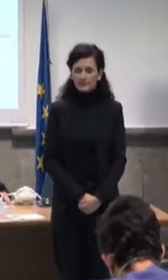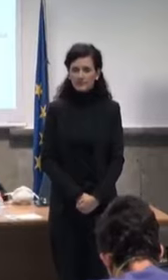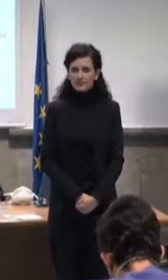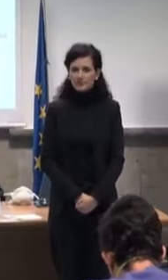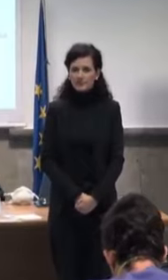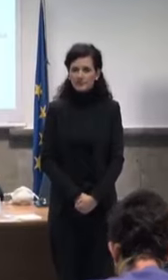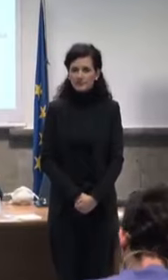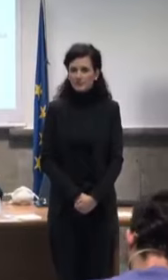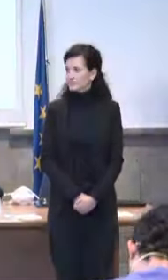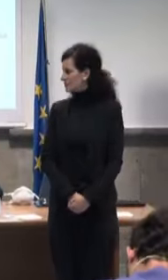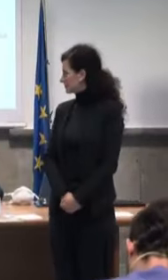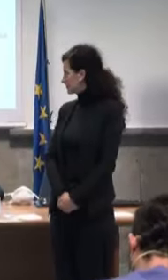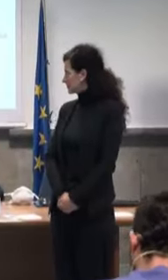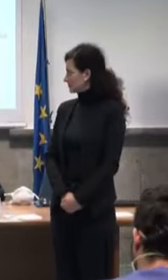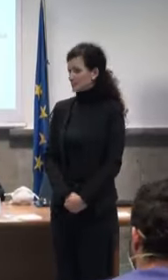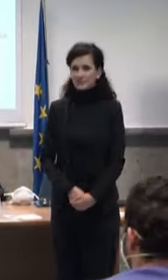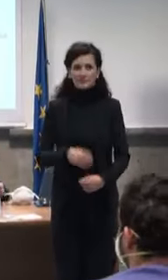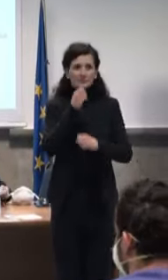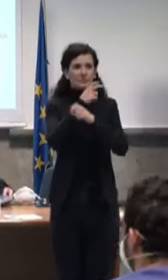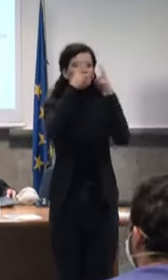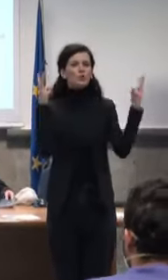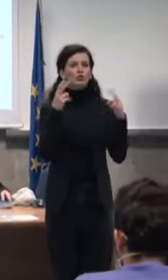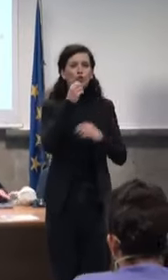buongiorno buon pomeriggio